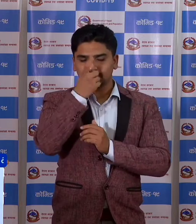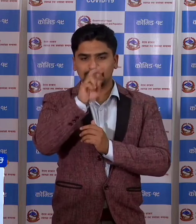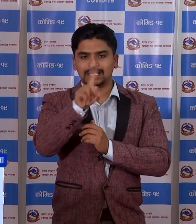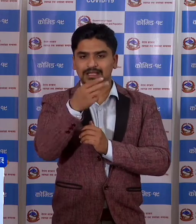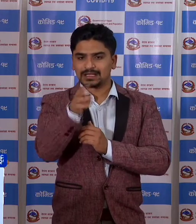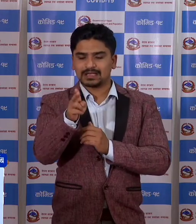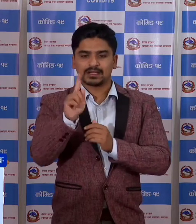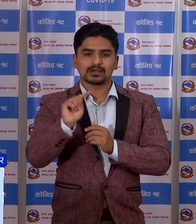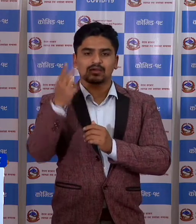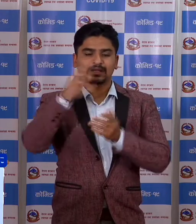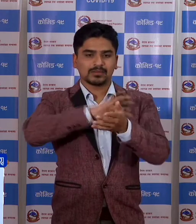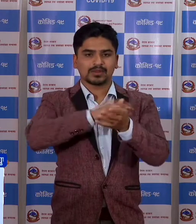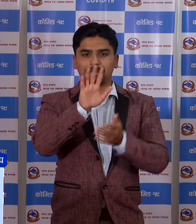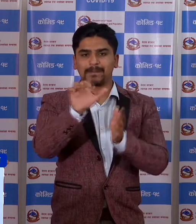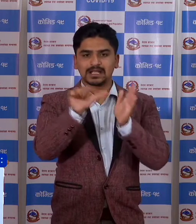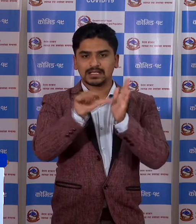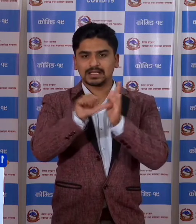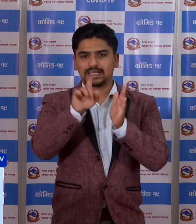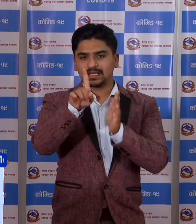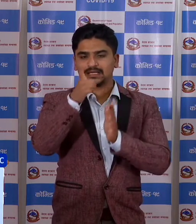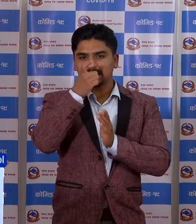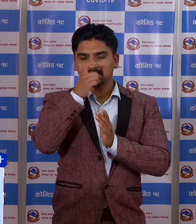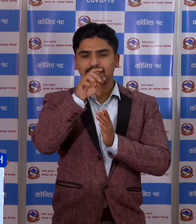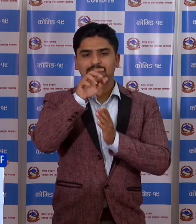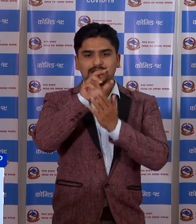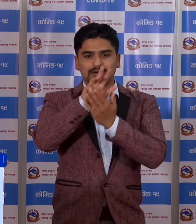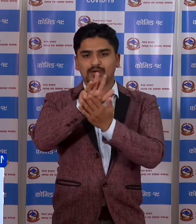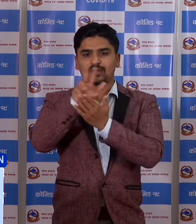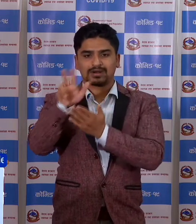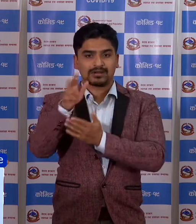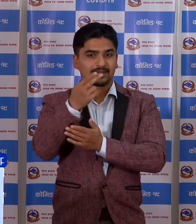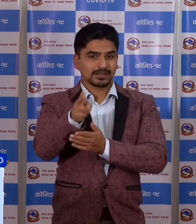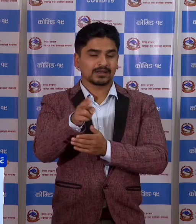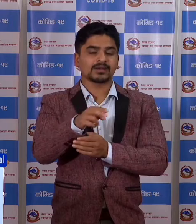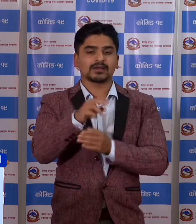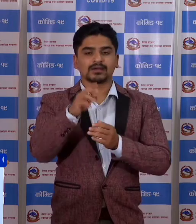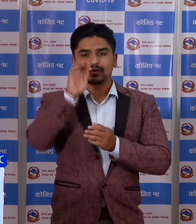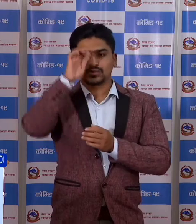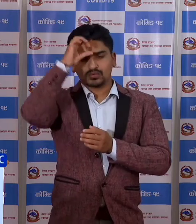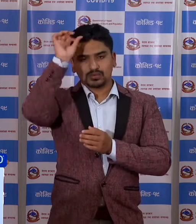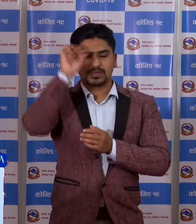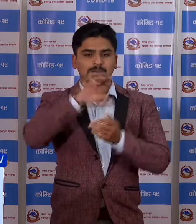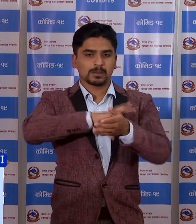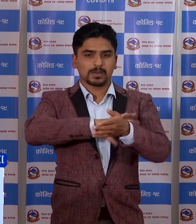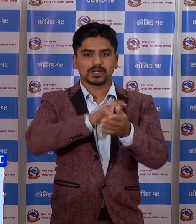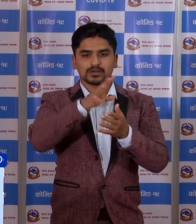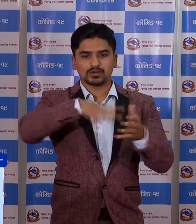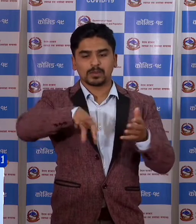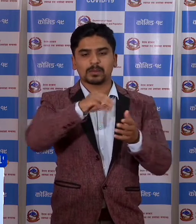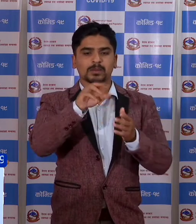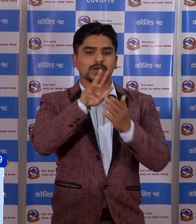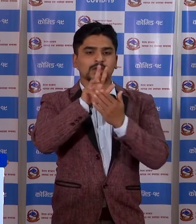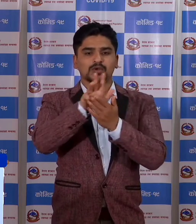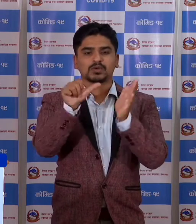621 जना, कर्णाली प्रदेश का 5 जिल्ला में 198 जना र सुदूरपश्चिम प्रदेश का सब